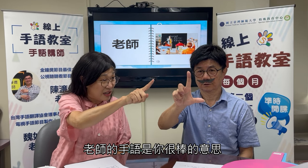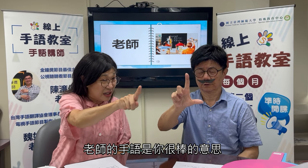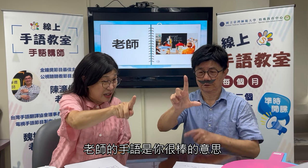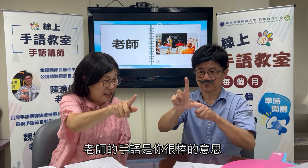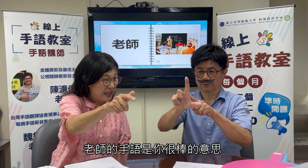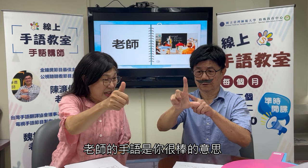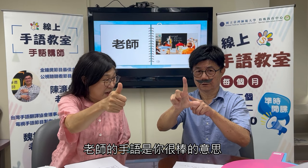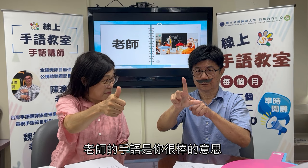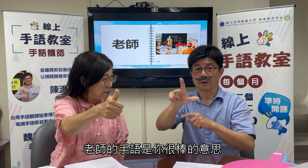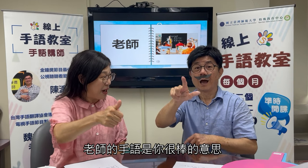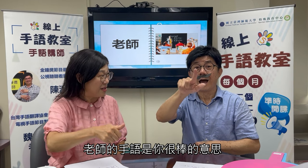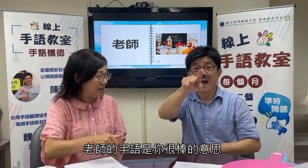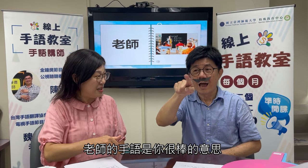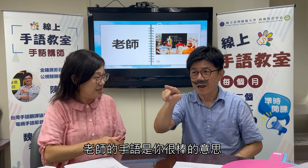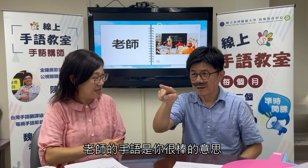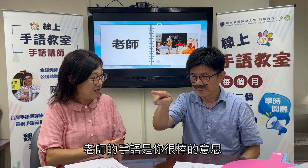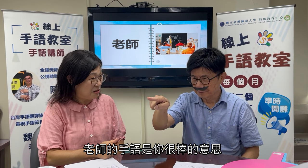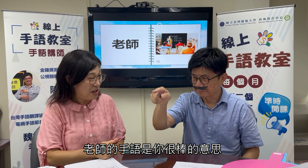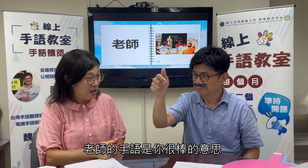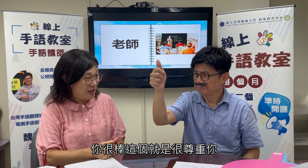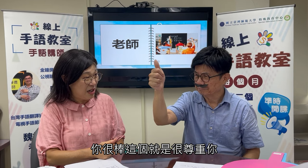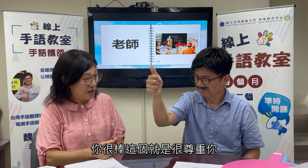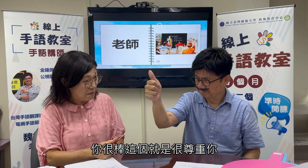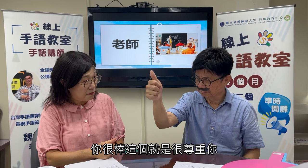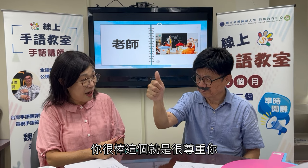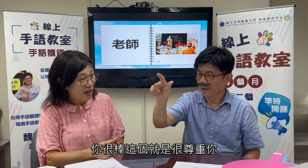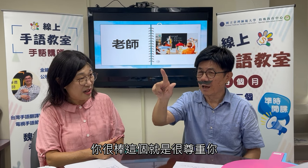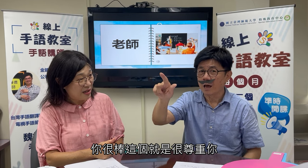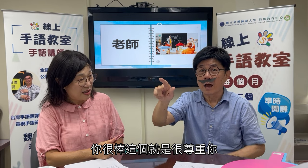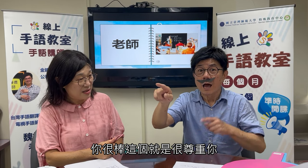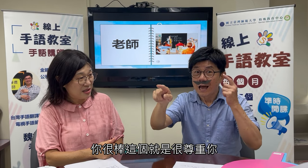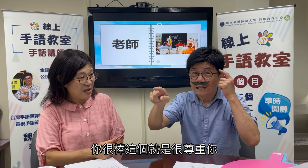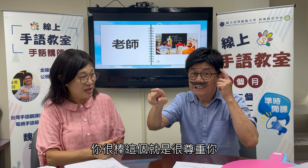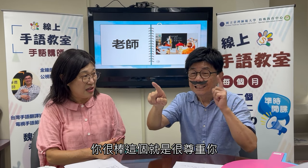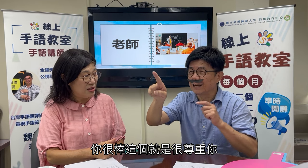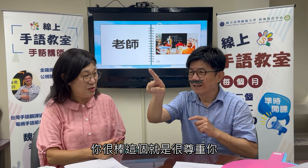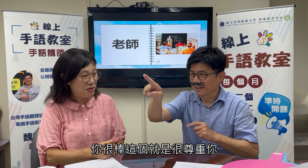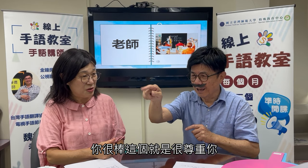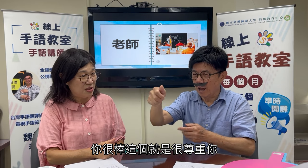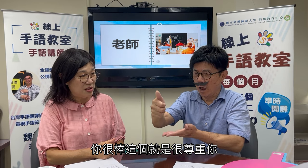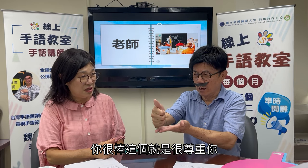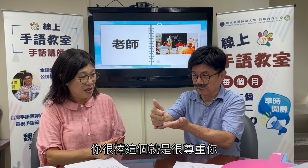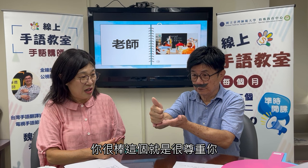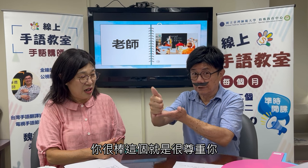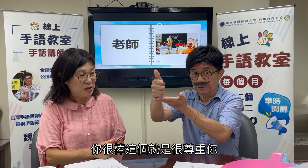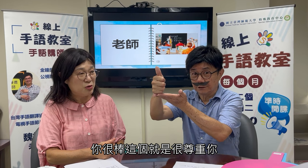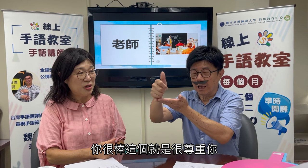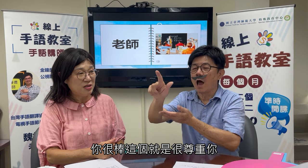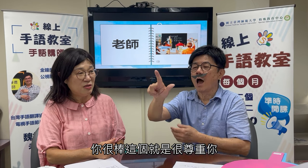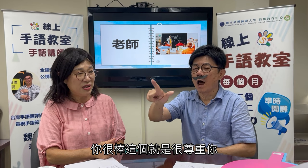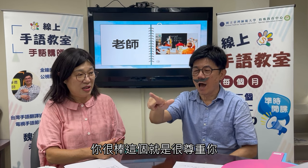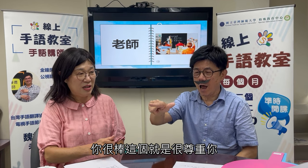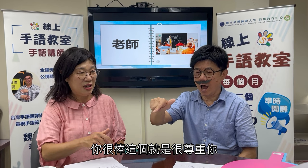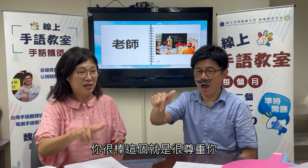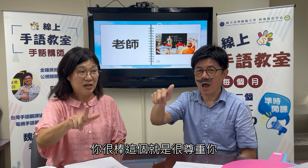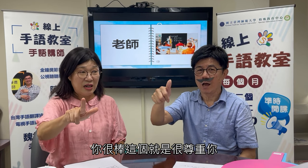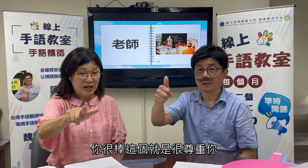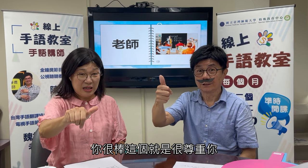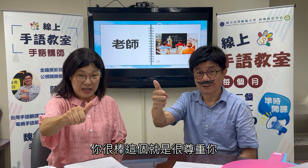你很棒的意思哦，你很棒，这个就是很尊重你。你